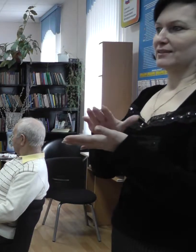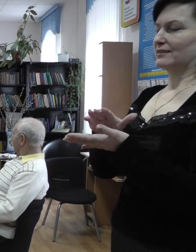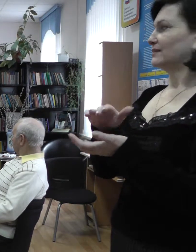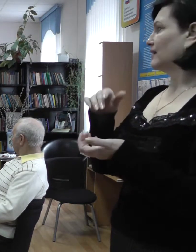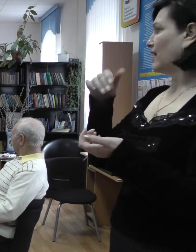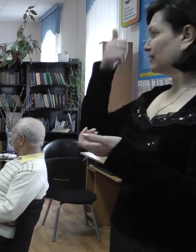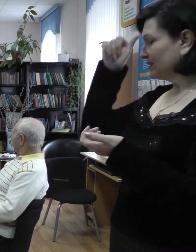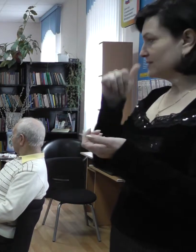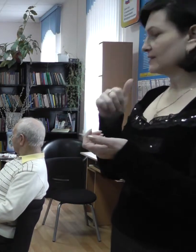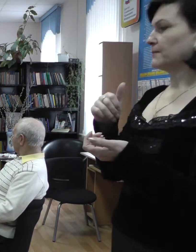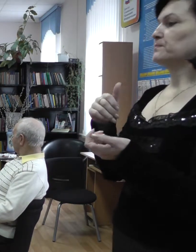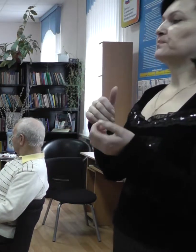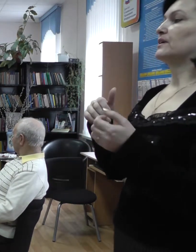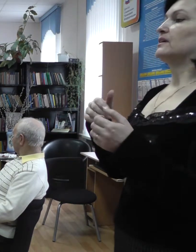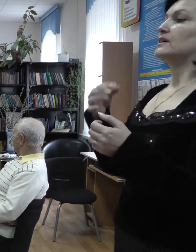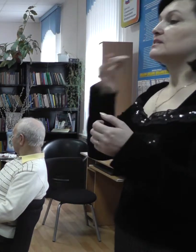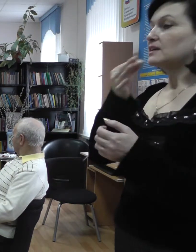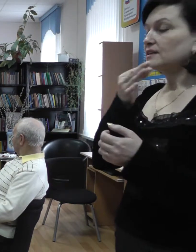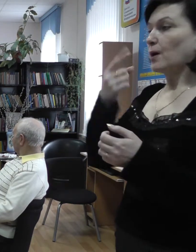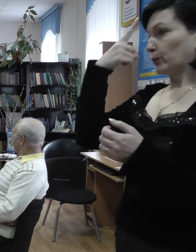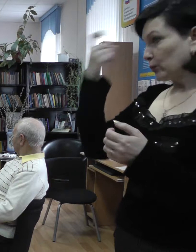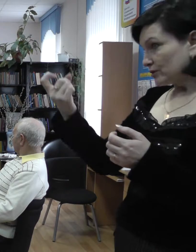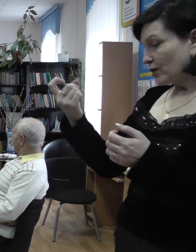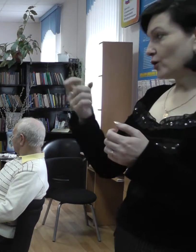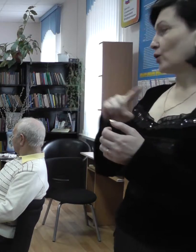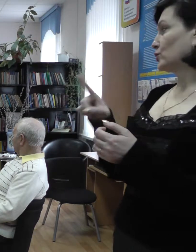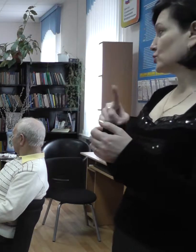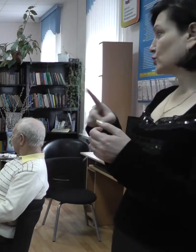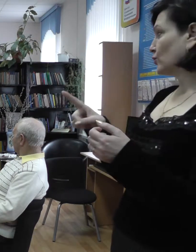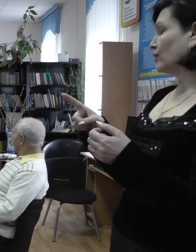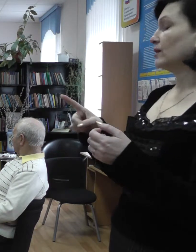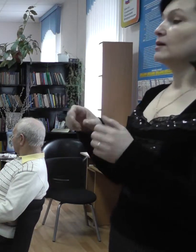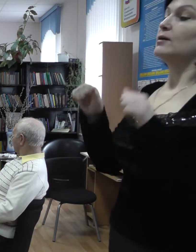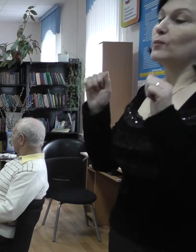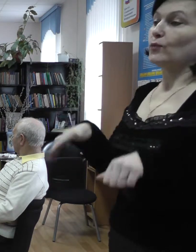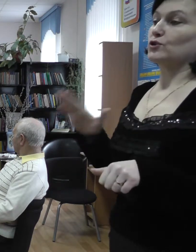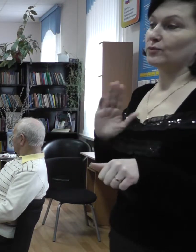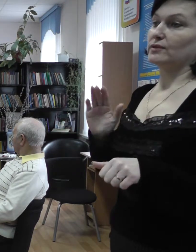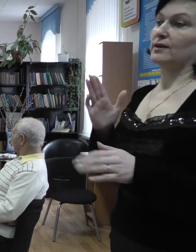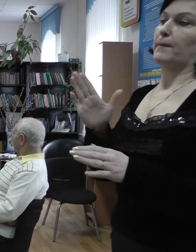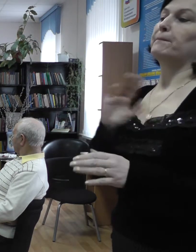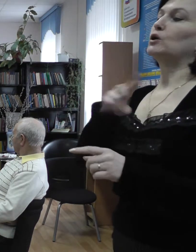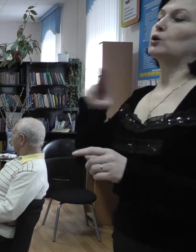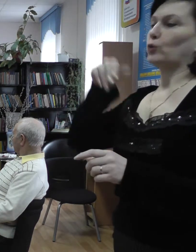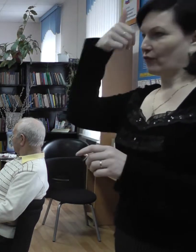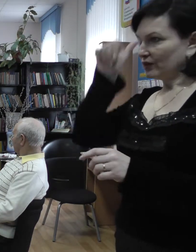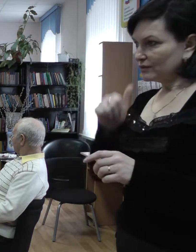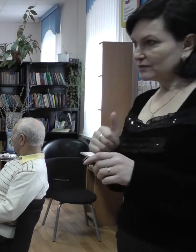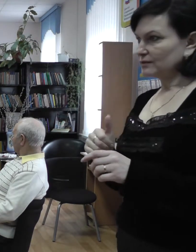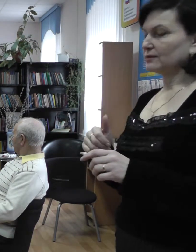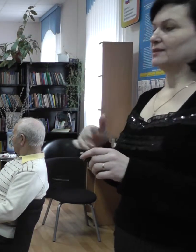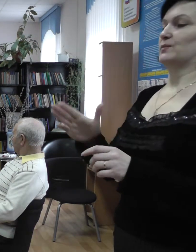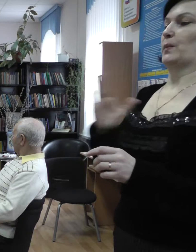У нас вечер диалог, поэтому заранее я вас предупреждала о том, что, возможно, кто-то из вас знает какие-то интересные факты, что был